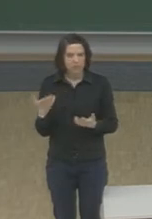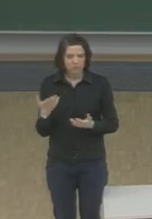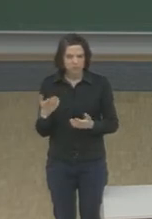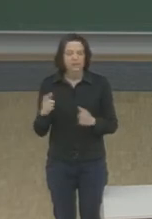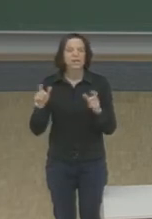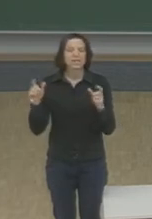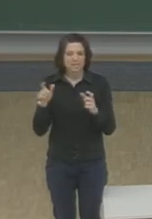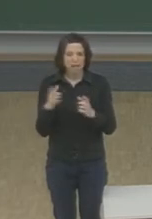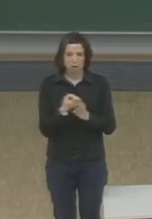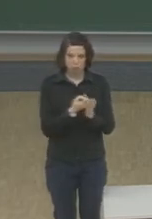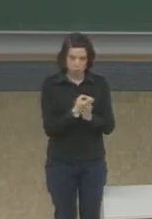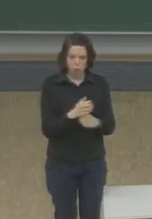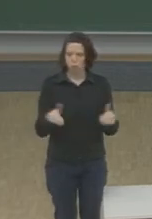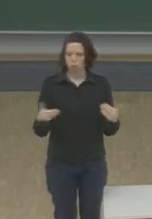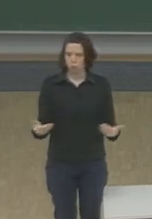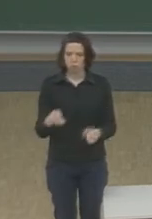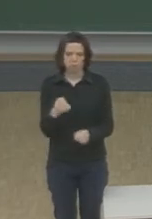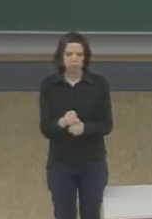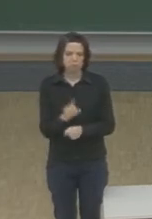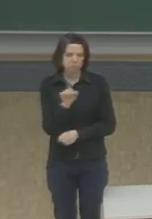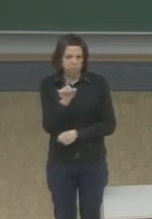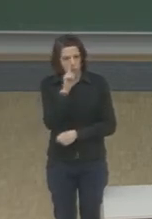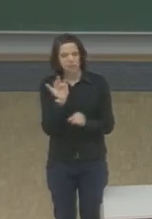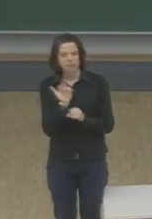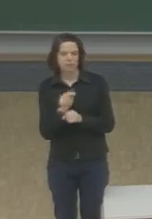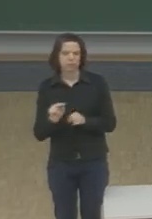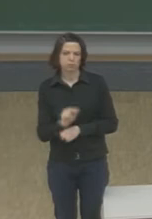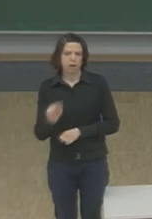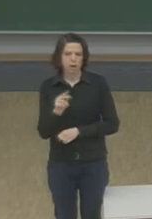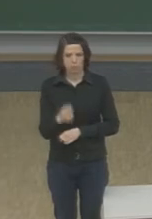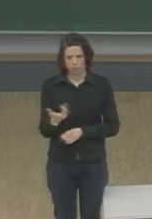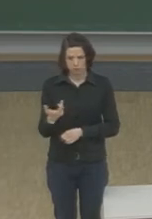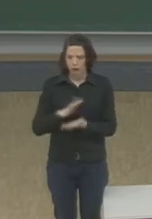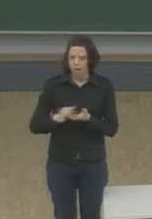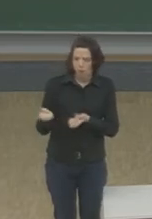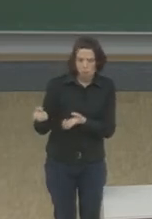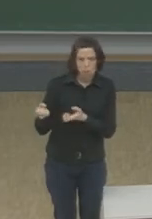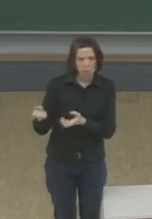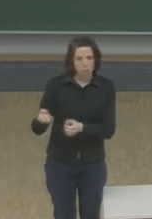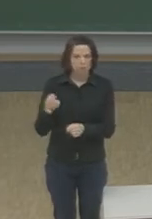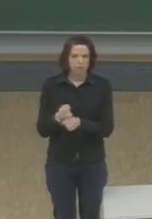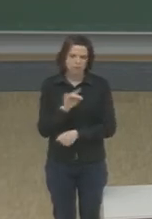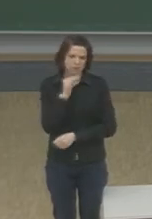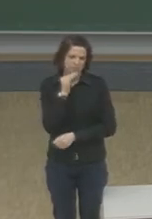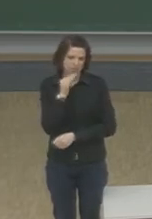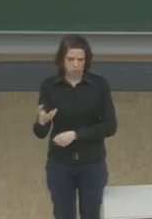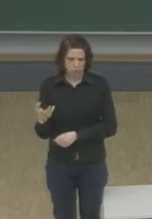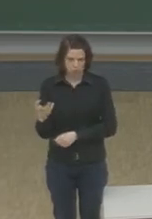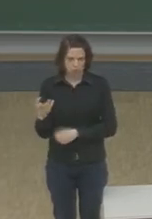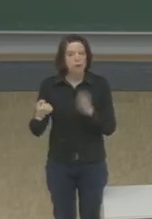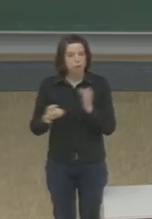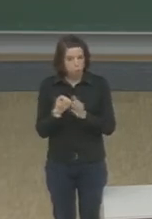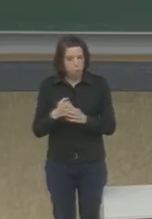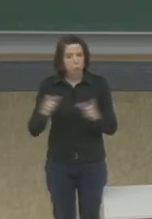als unkritisch gegeben und dann an die Heranwachsenden zu vermitteln hergenommen wird, sondern Kultur und Gesellschaft